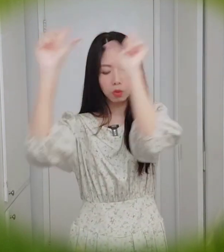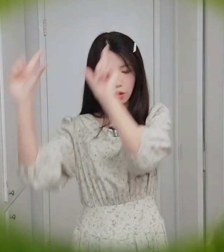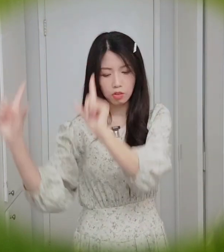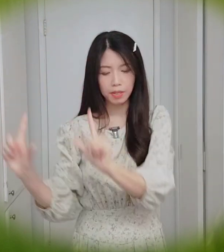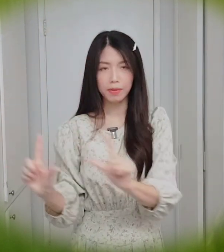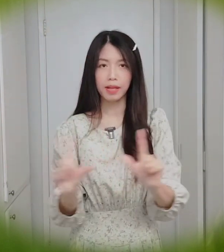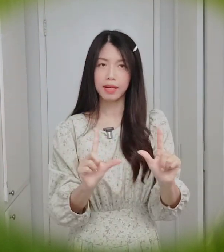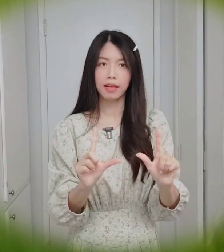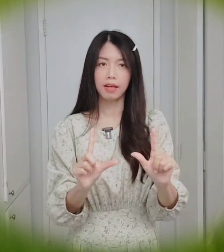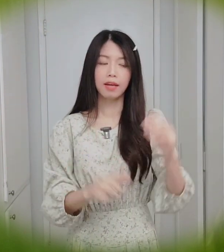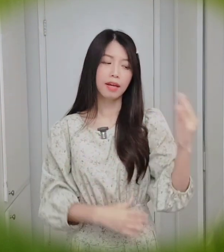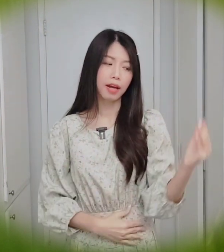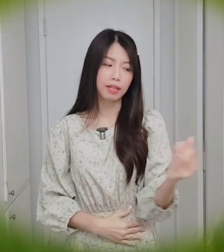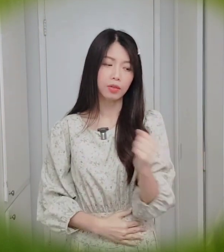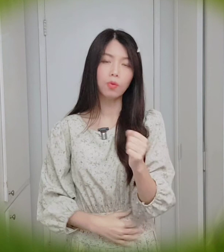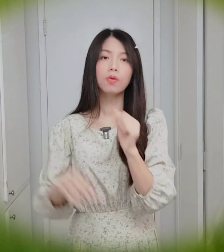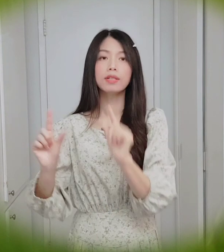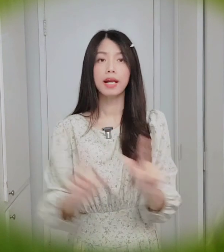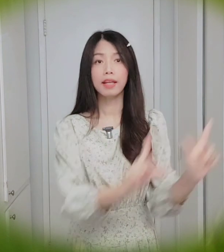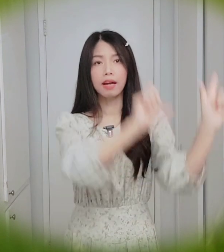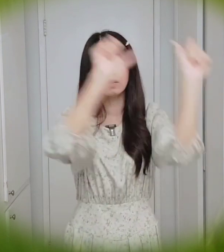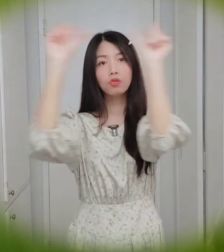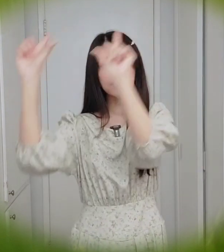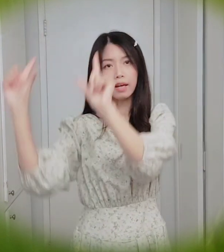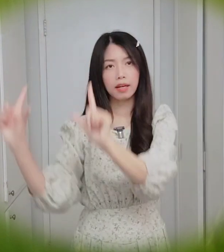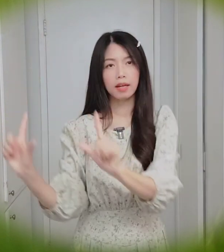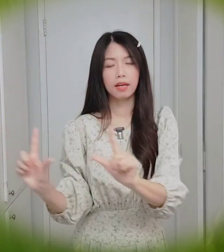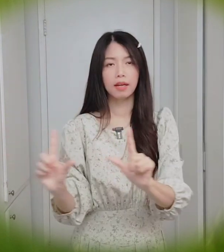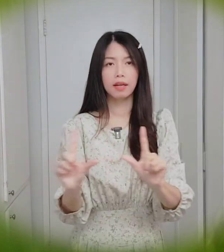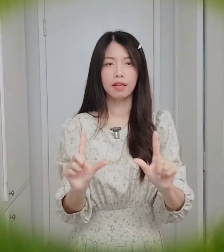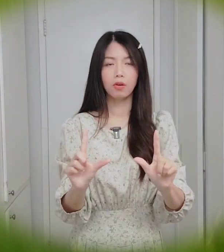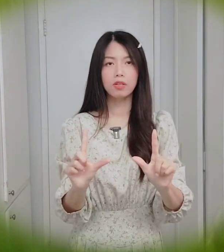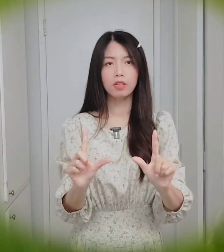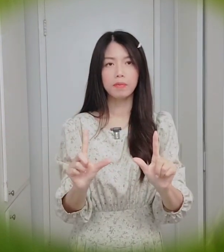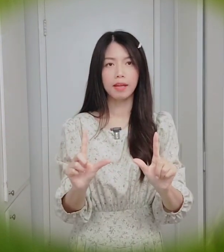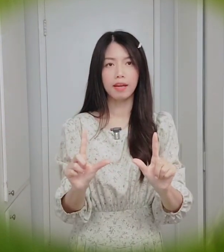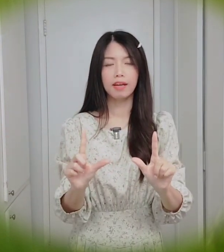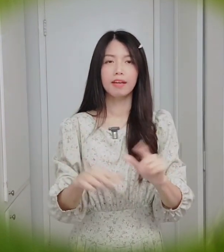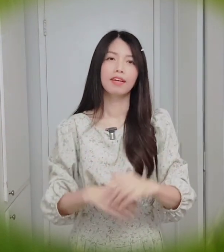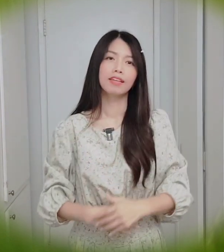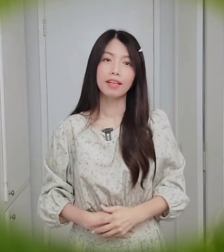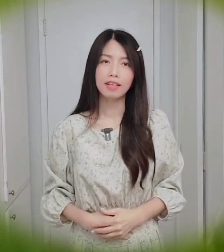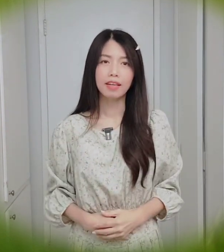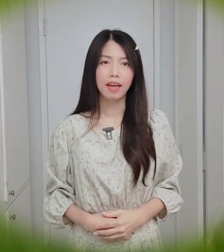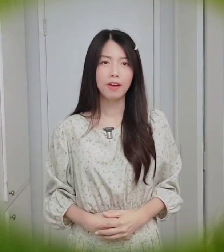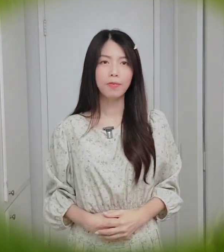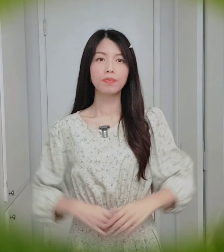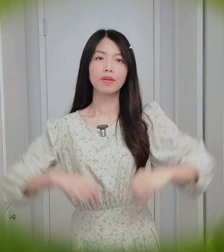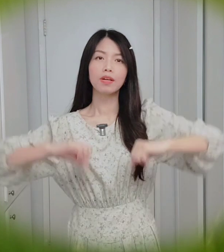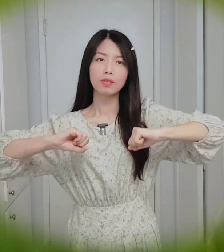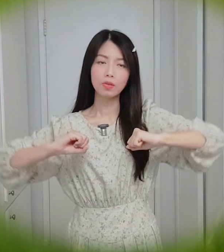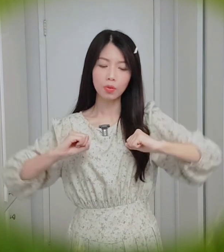한 바퀴 돌려주시면 됩니다. 살다. 가지고 살다. 누리다. 이렇게 해석이 됩니다. 다시